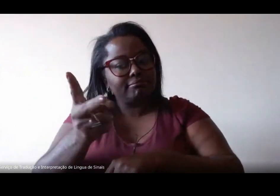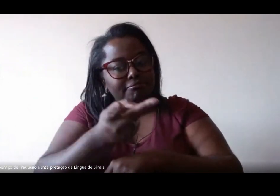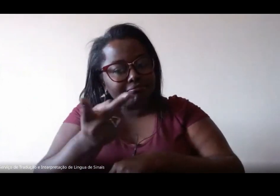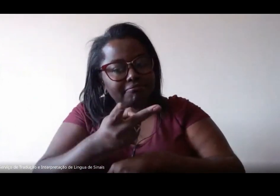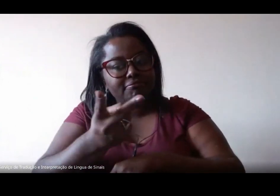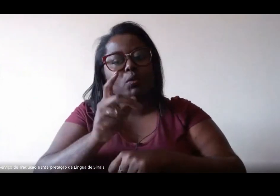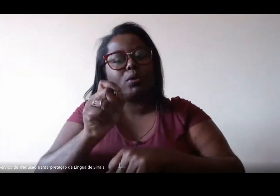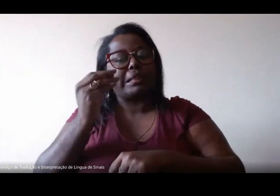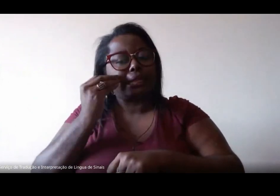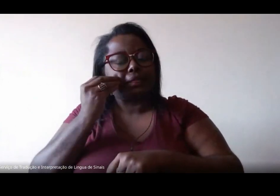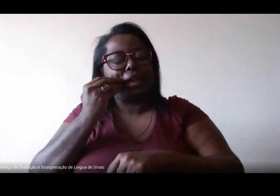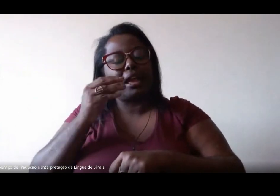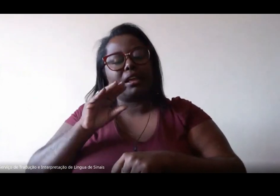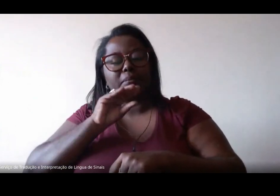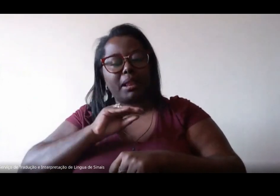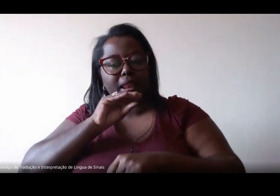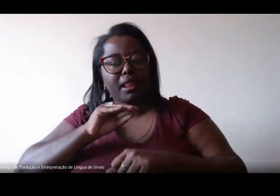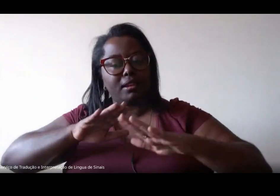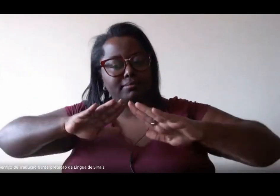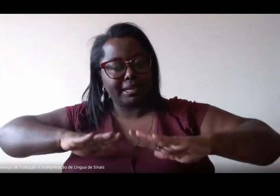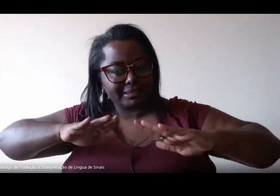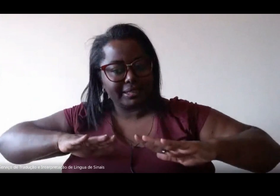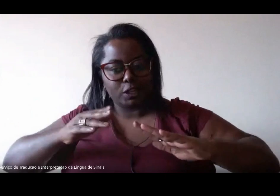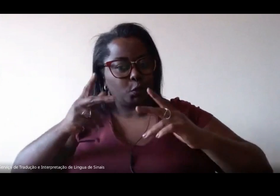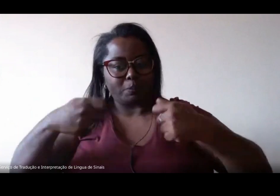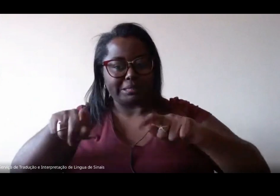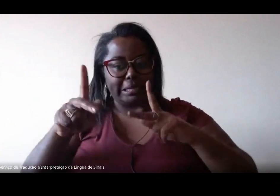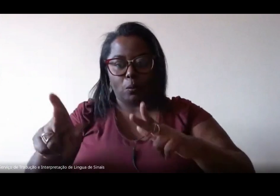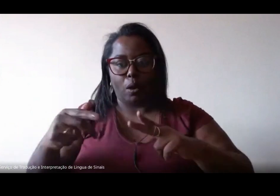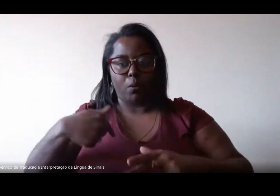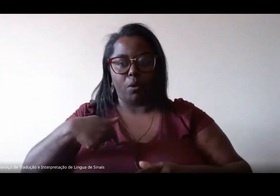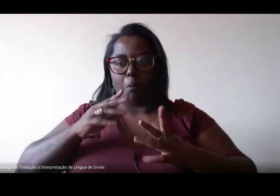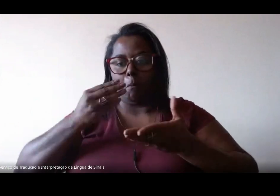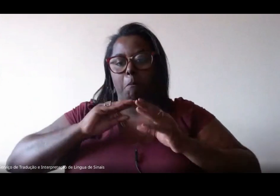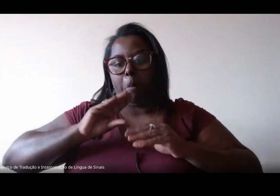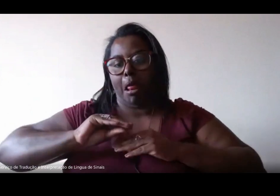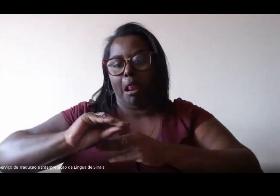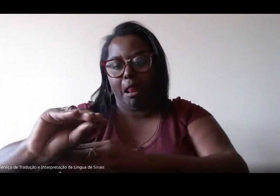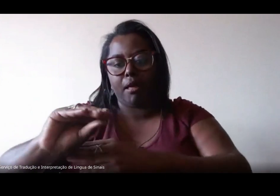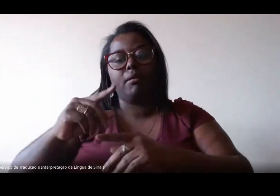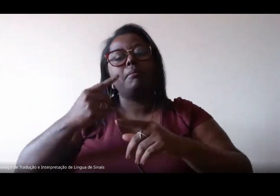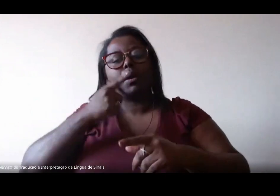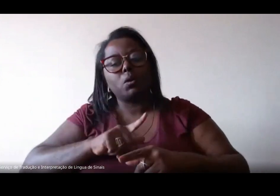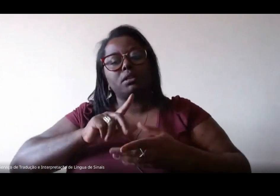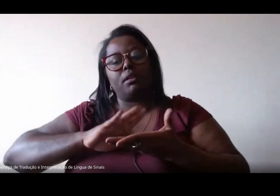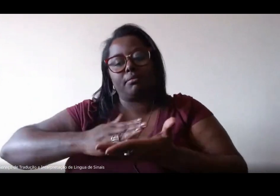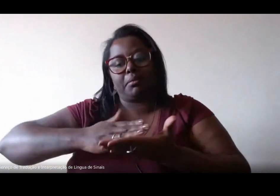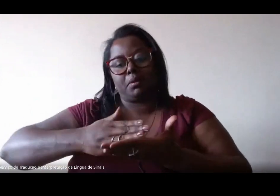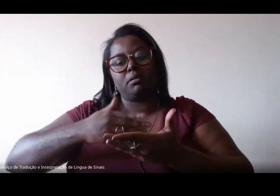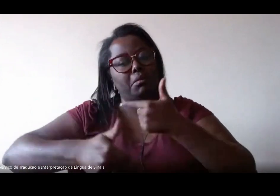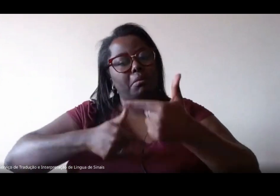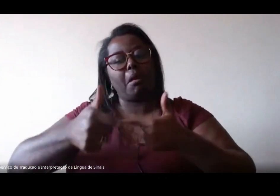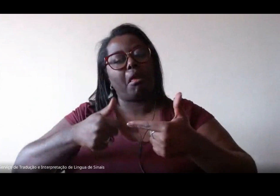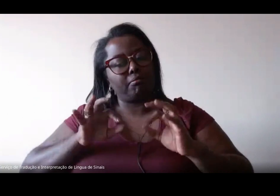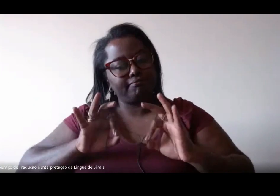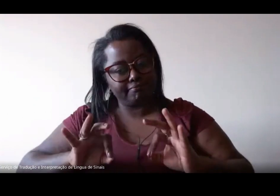velocidade de fala um pouco mais lenta, não precisa falar correndo igual eu, né, para que as tradutoras possam